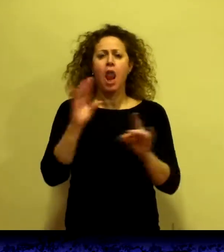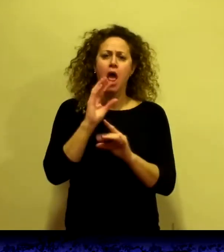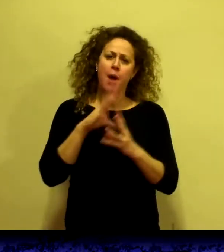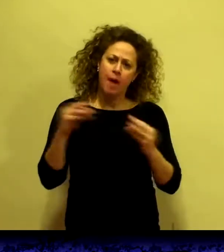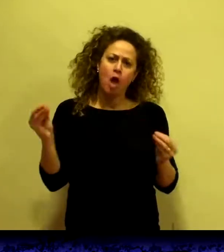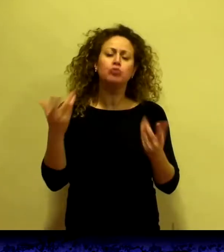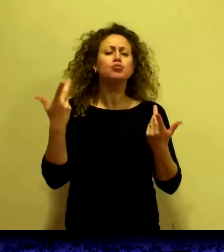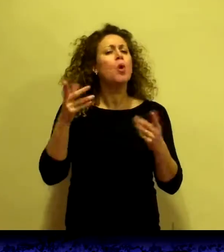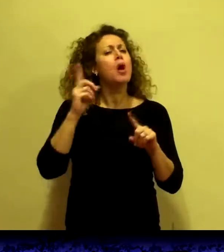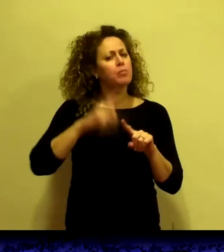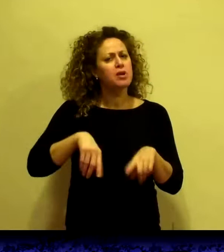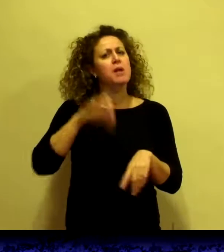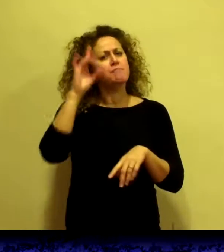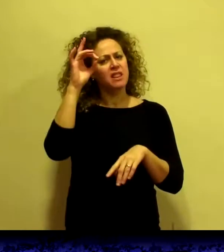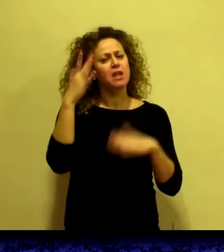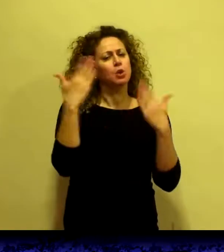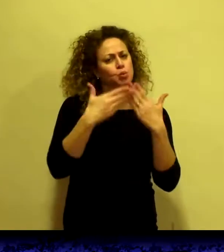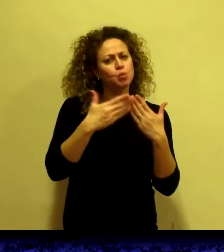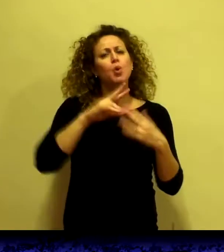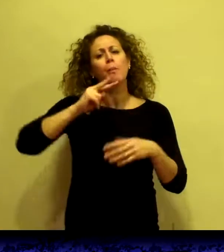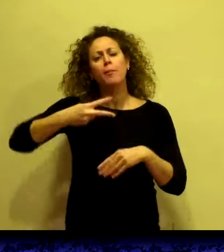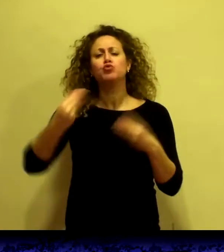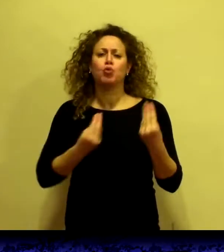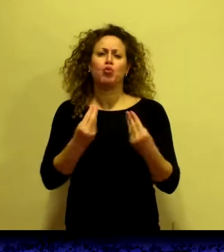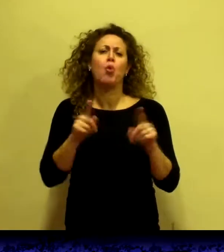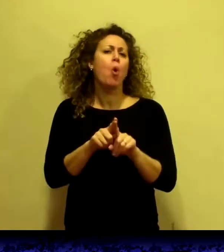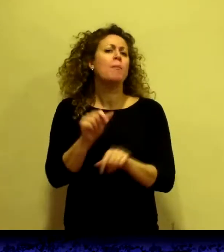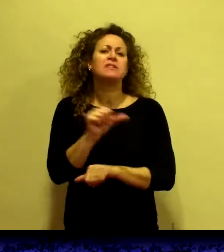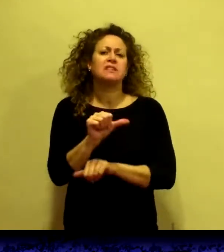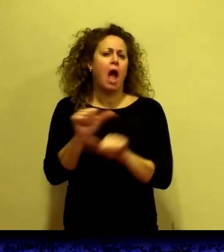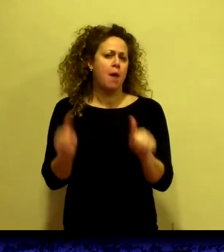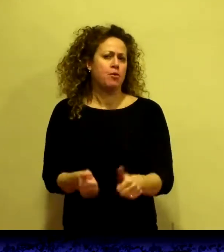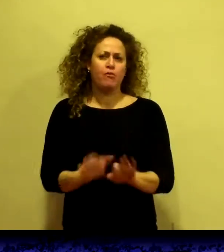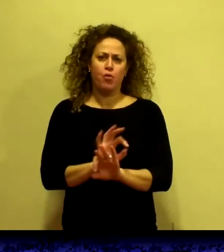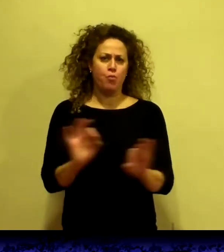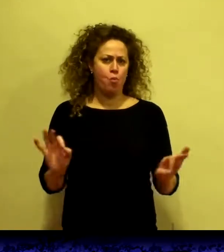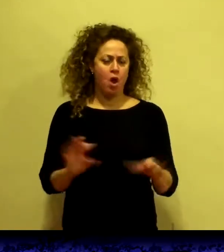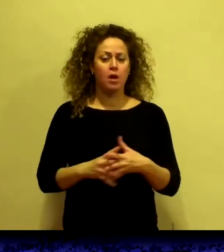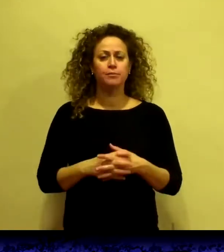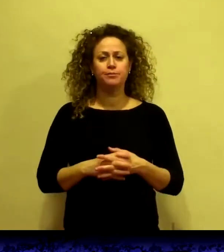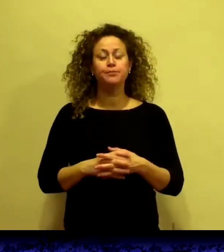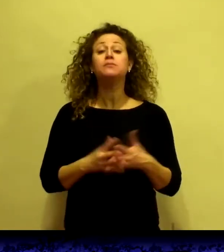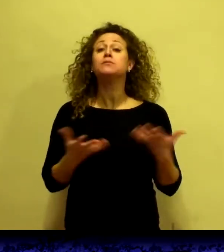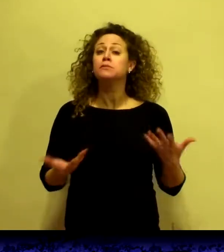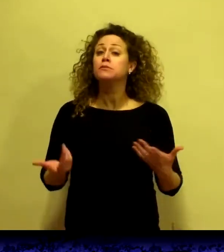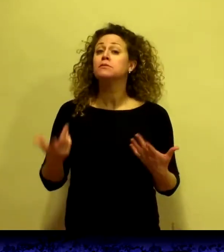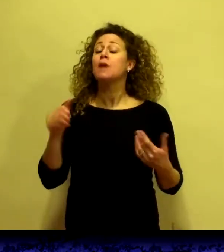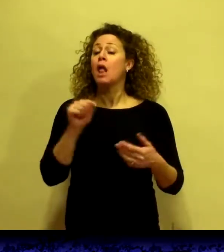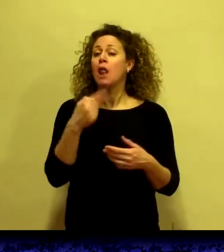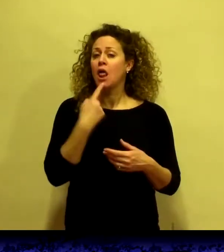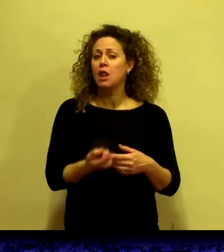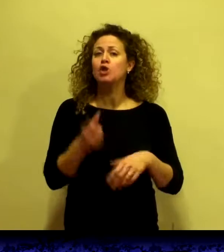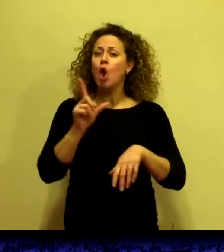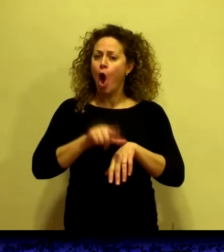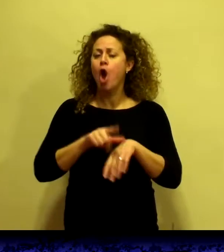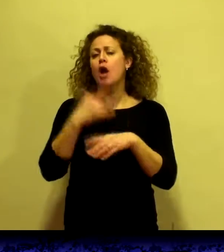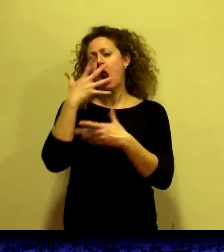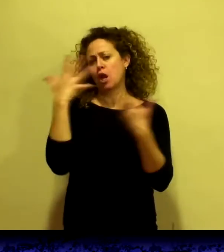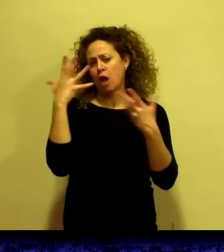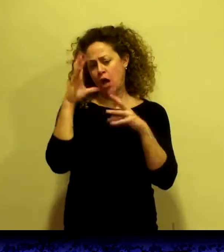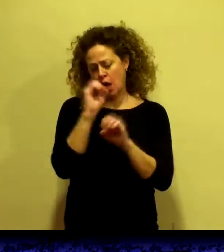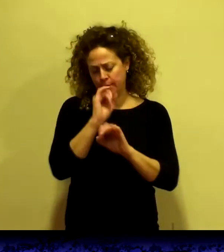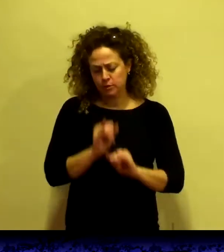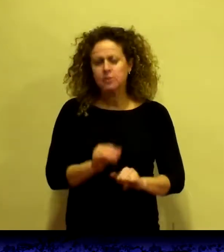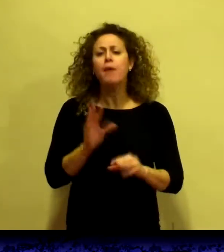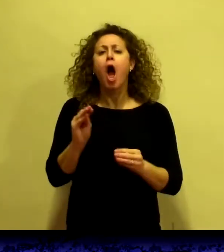come il sabato. Bene. Ma orari, ma dove siete? Vabbè, giusto.